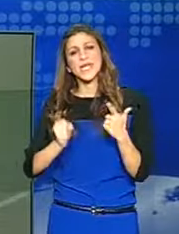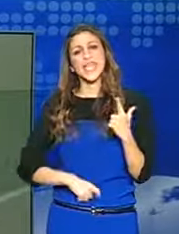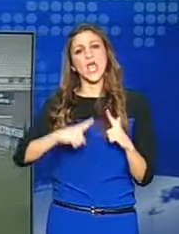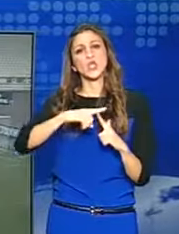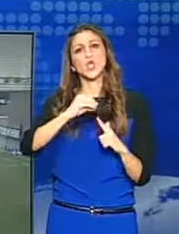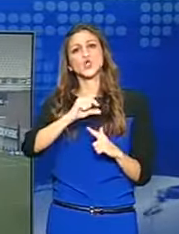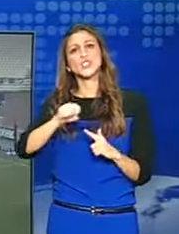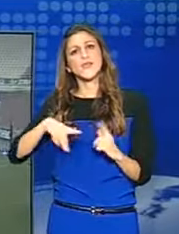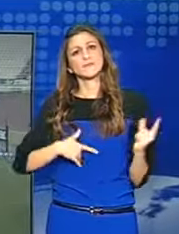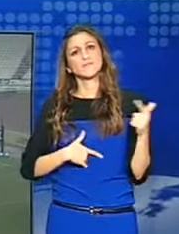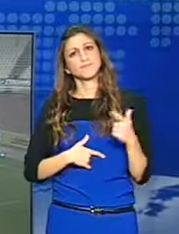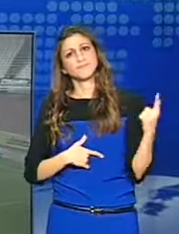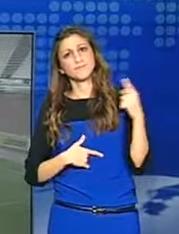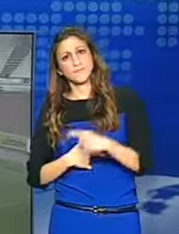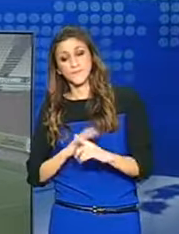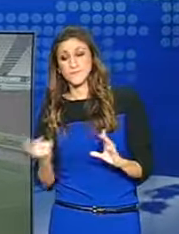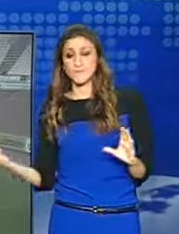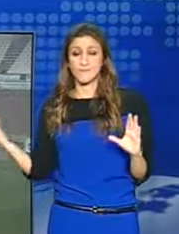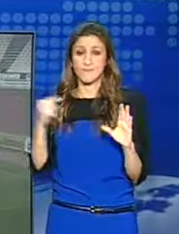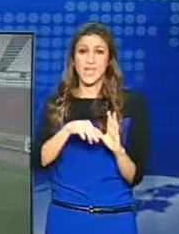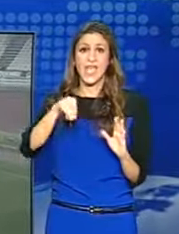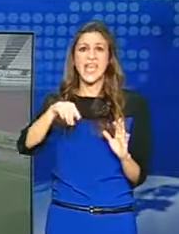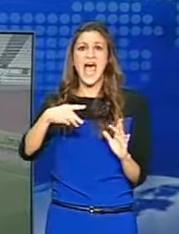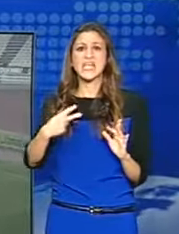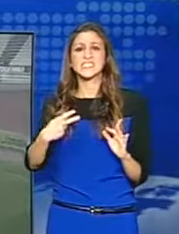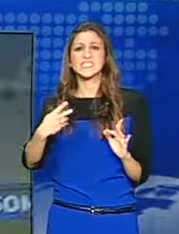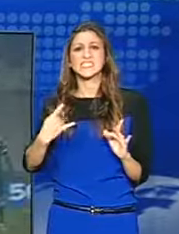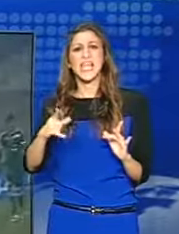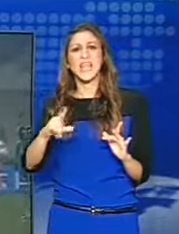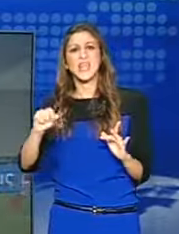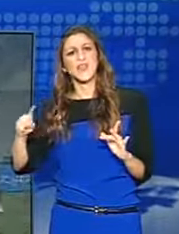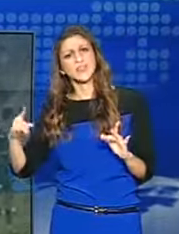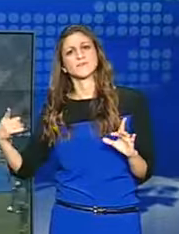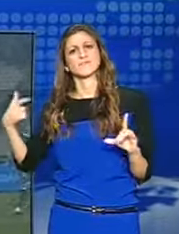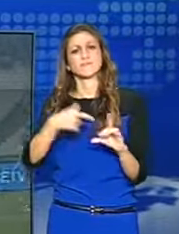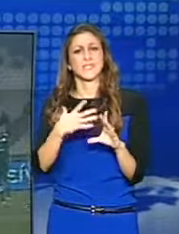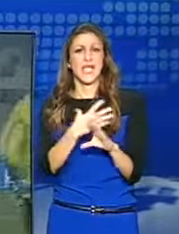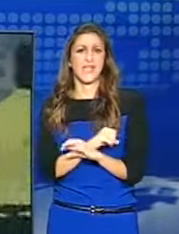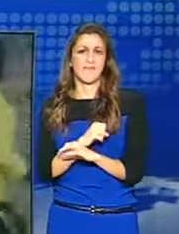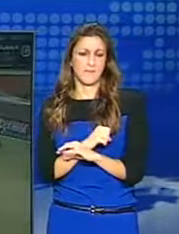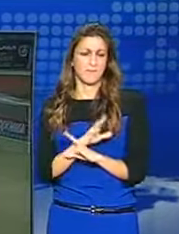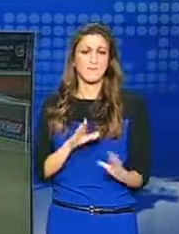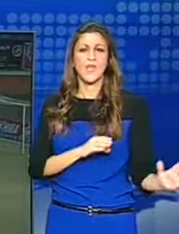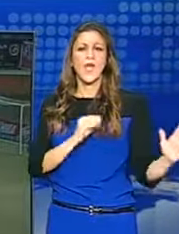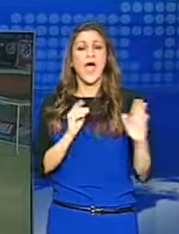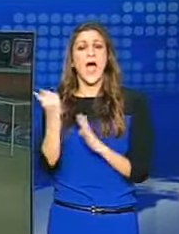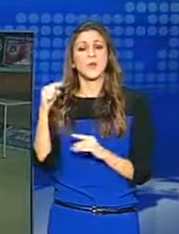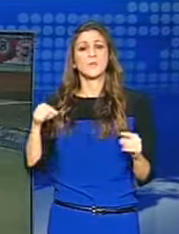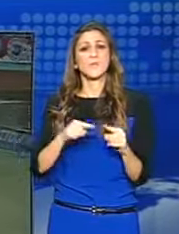το ε πριν διαμορφώσει το τελικό αποτέλεσμα ο ναζλίδης με εύστοχη εκτέλεση πέναλτι σε άλλο αγώνα για το κύπελλο ολυμπιακός βόλου και